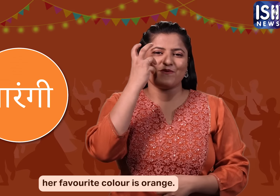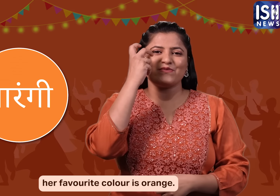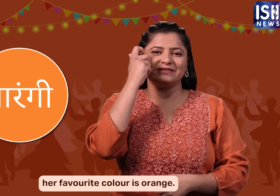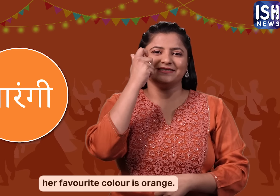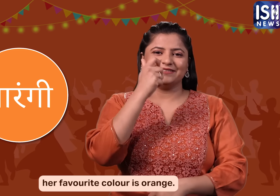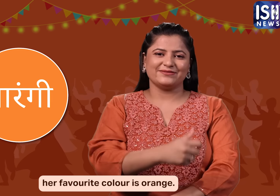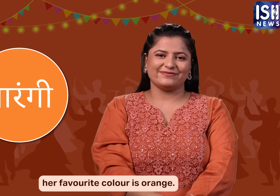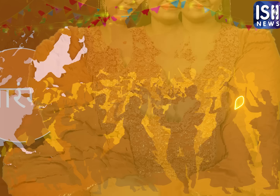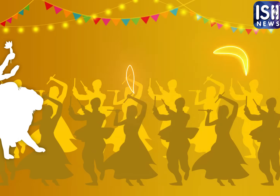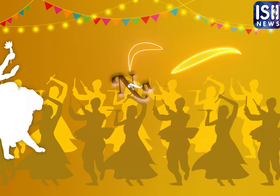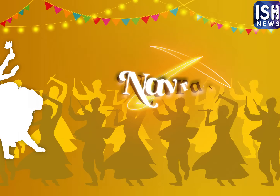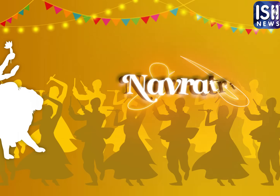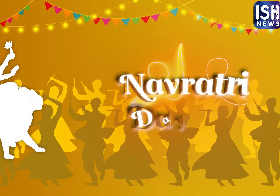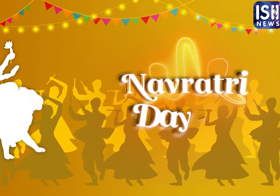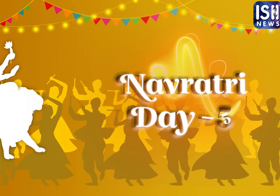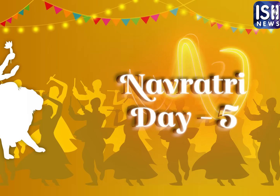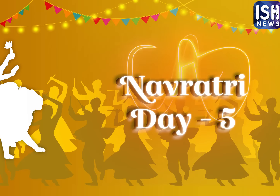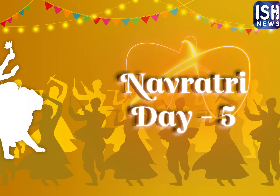रंग नारंगी है।